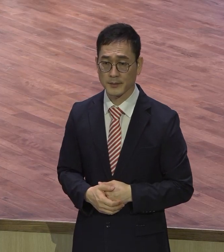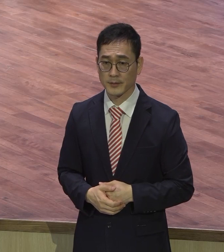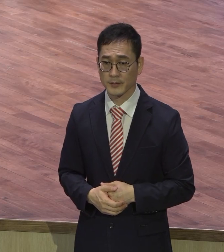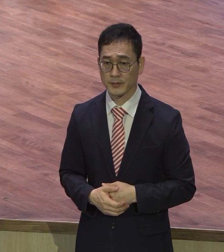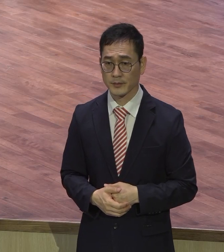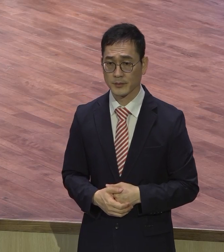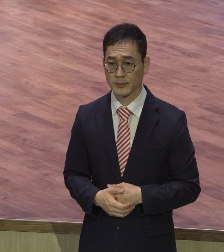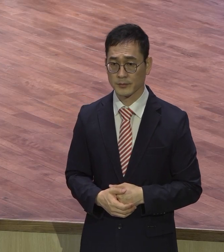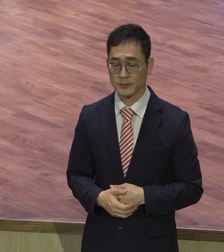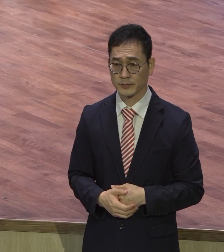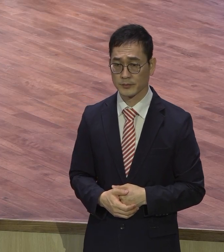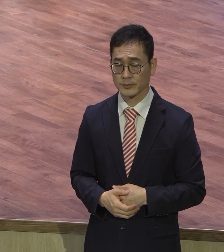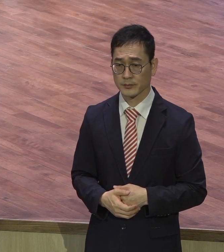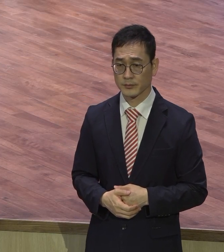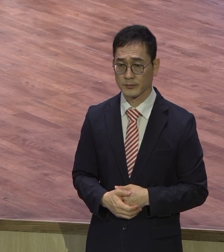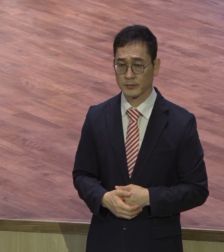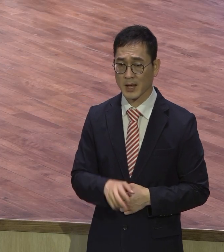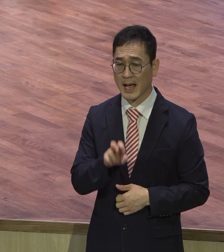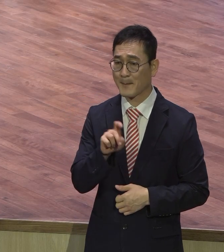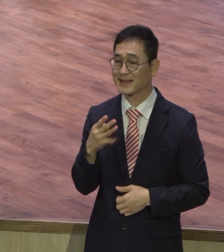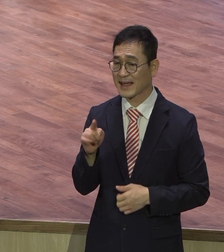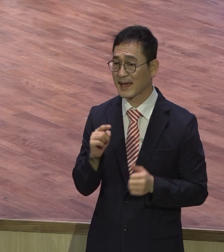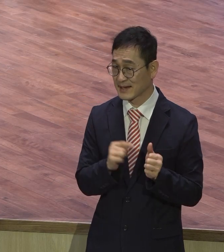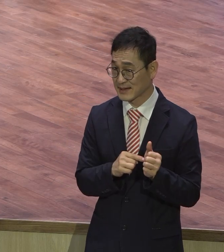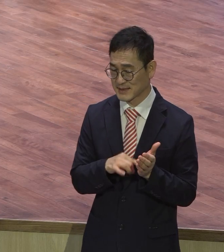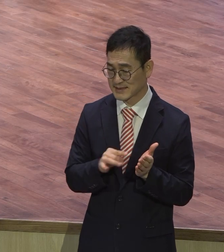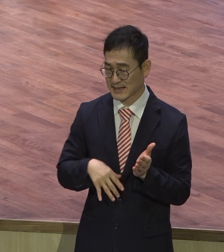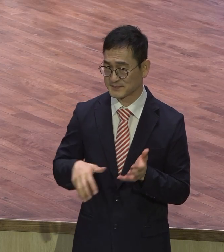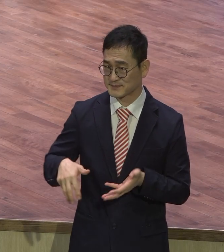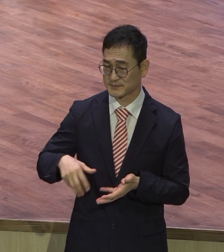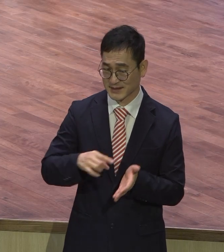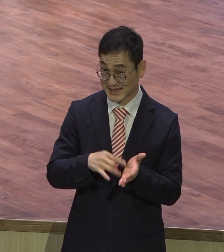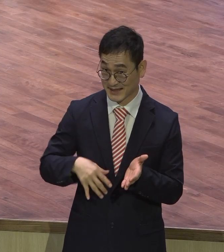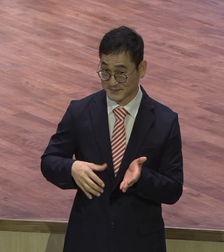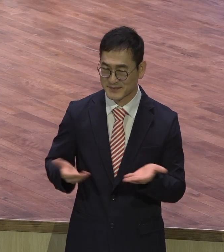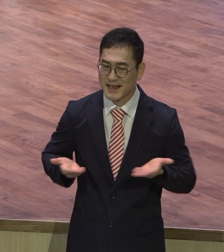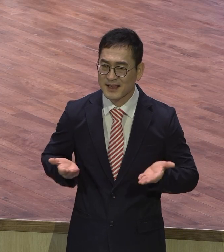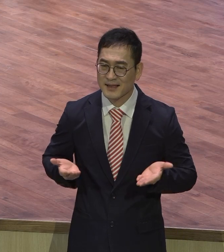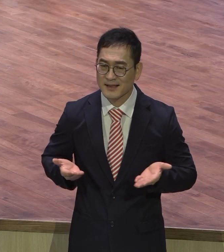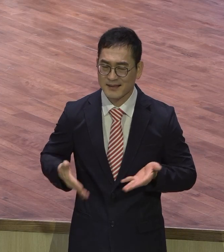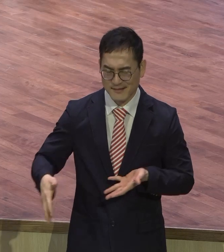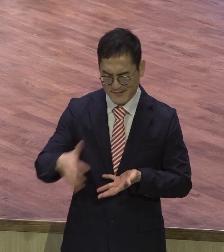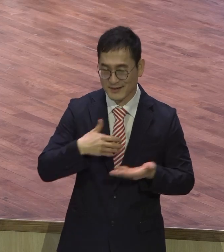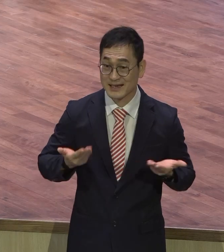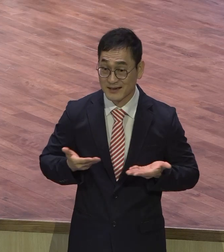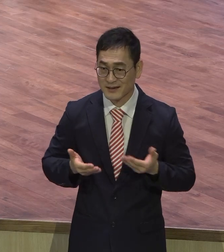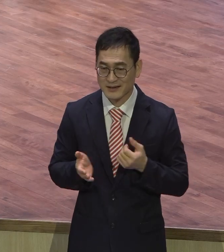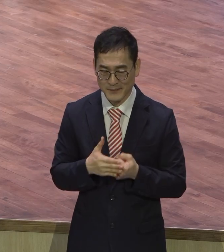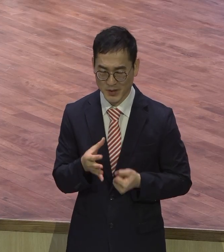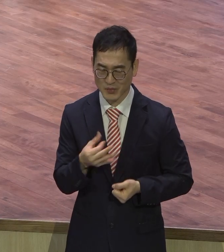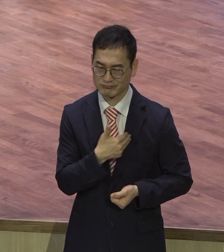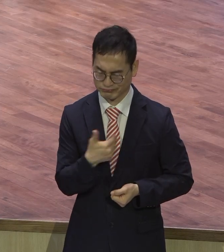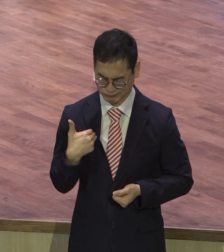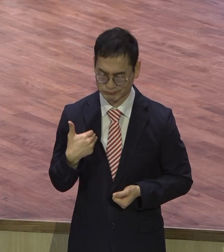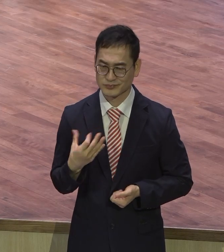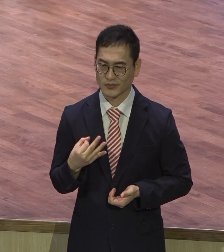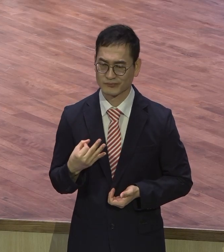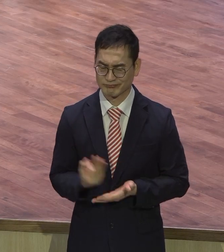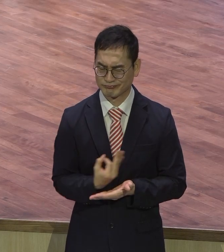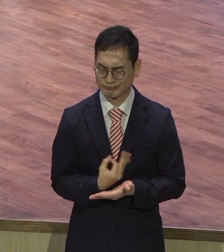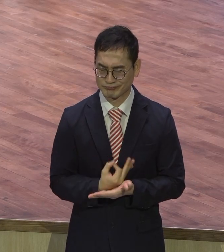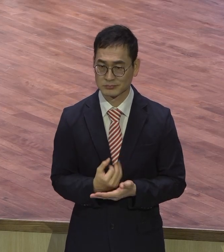사실 마태는 세리를 냈기 때문에 경제적으로 풍족한 삶을 살았습니다. 그러나